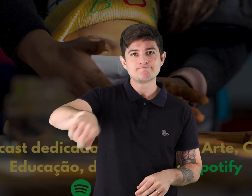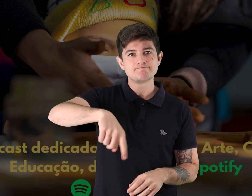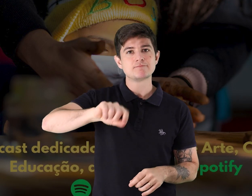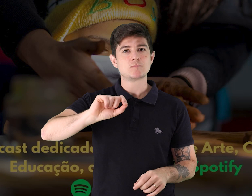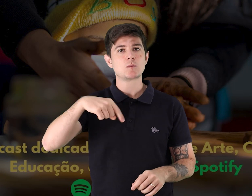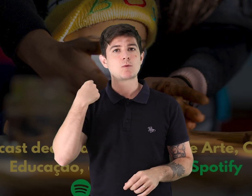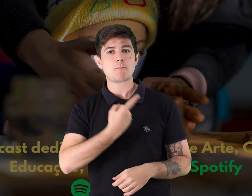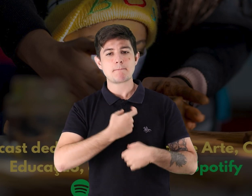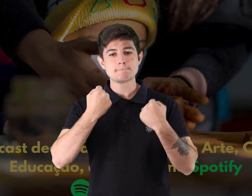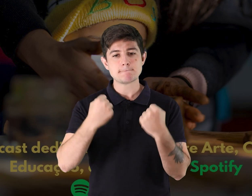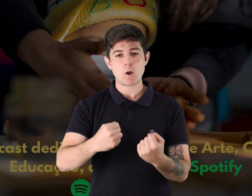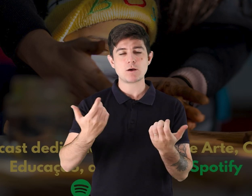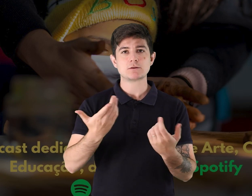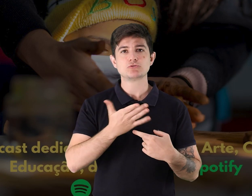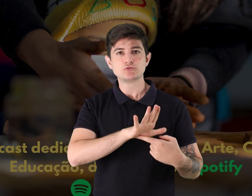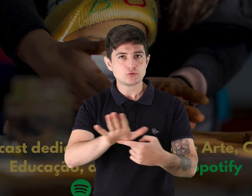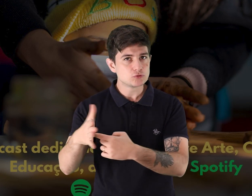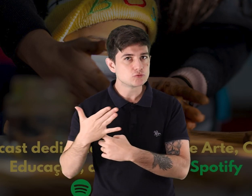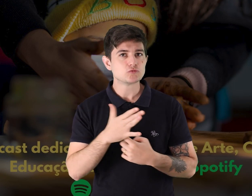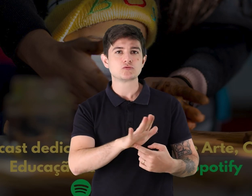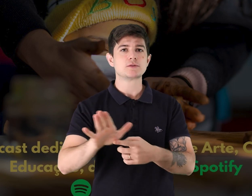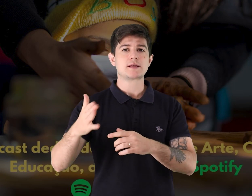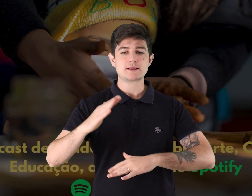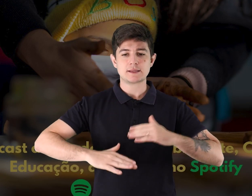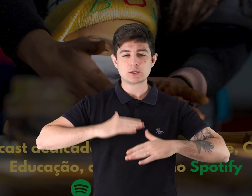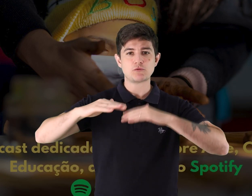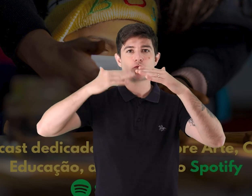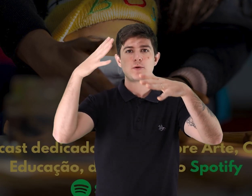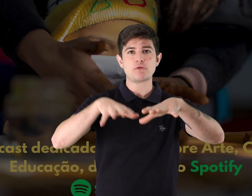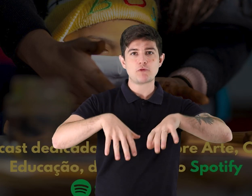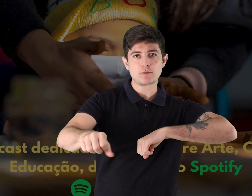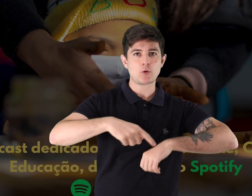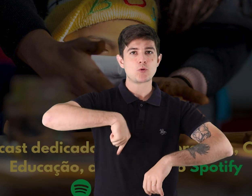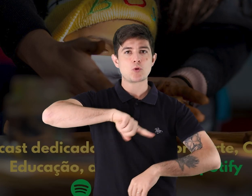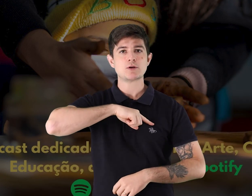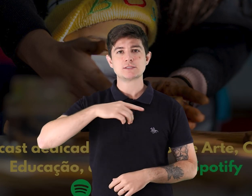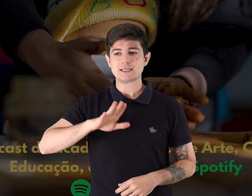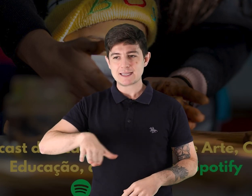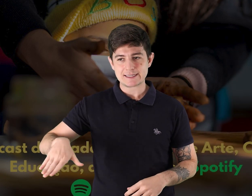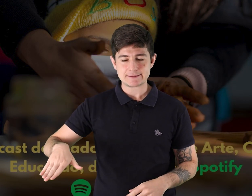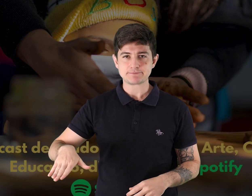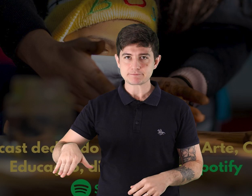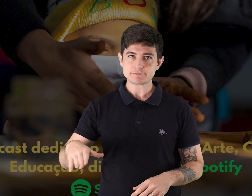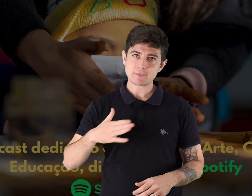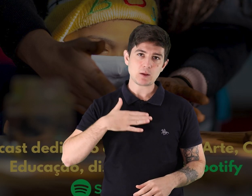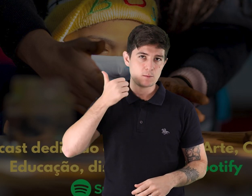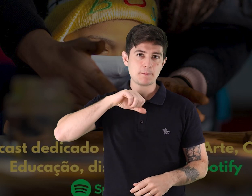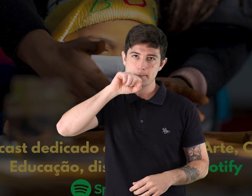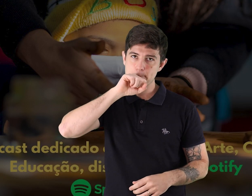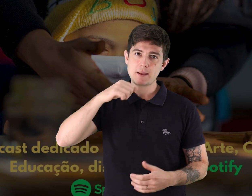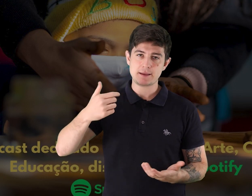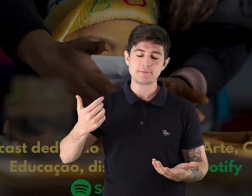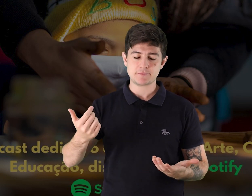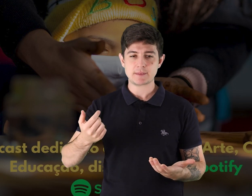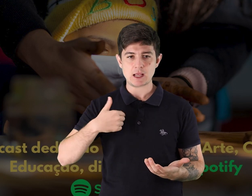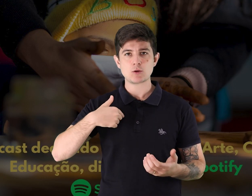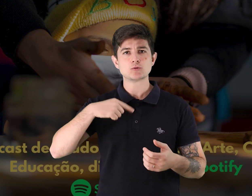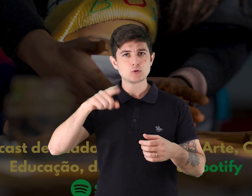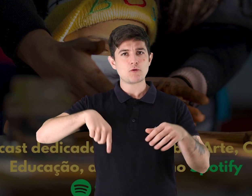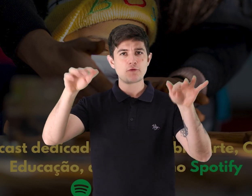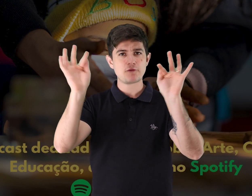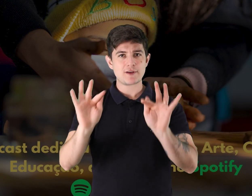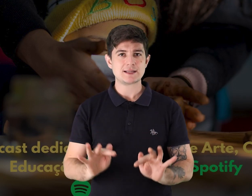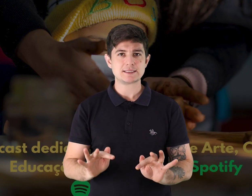enquanto educadora, que eu dou para a gente poder colaborar no desenvolvimento e na formação das nossas crianças. Eu, enquanto